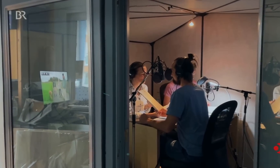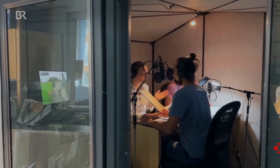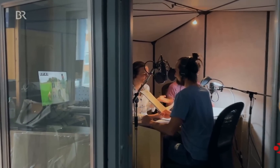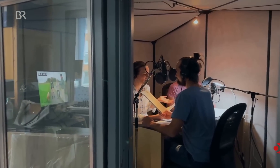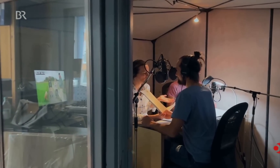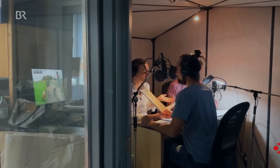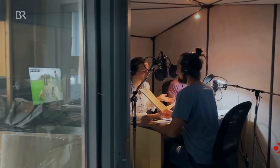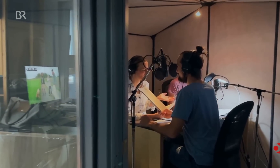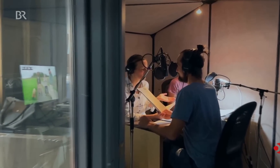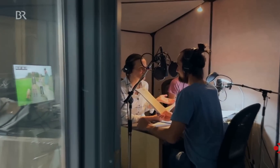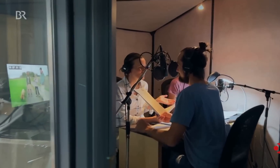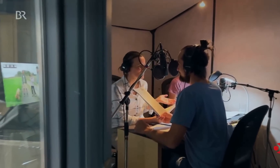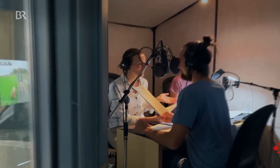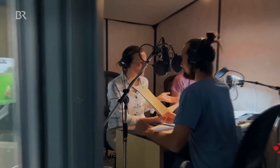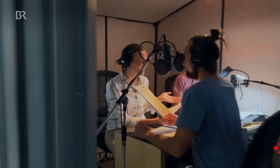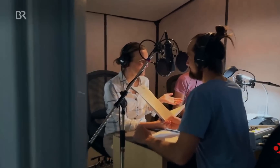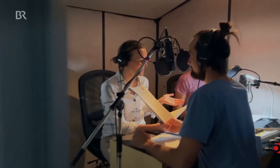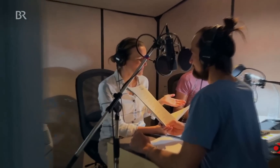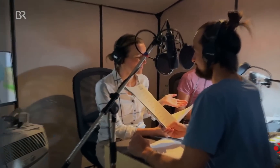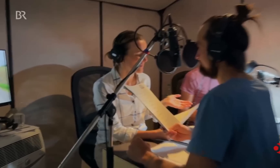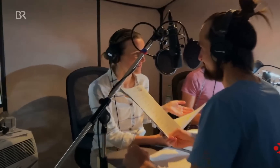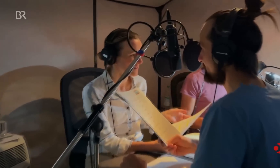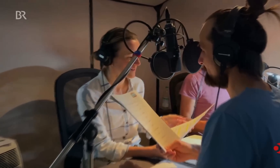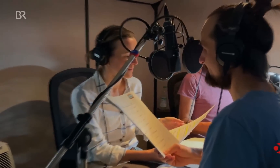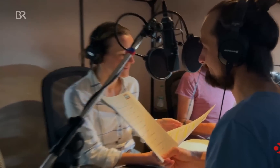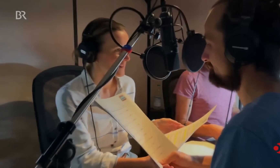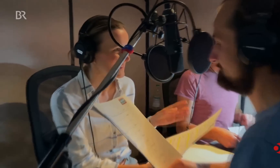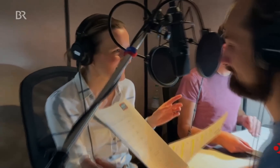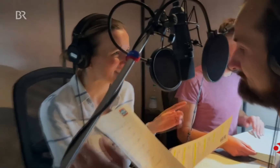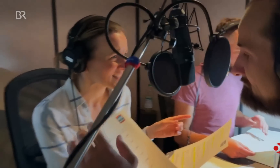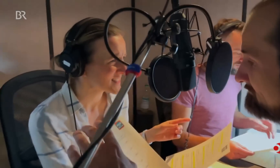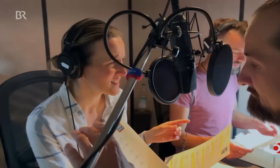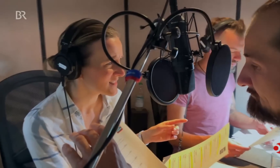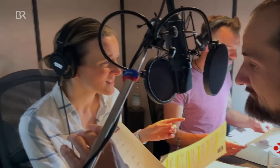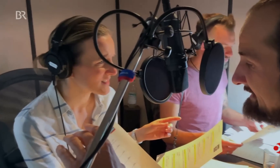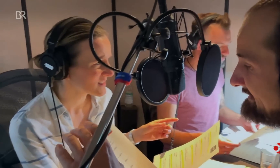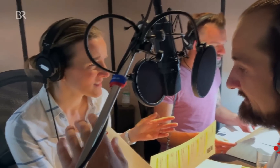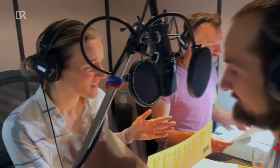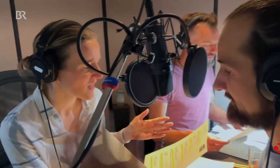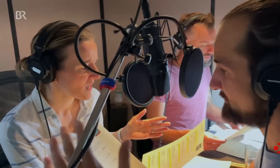springt viel herum, aber das magst du nicht, oder? Stimmt. Dein Ziel ist? Dass es sich